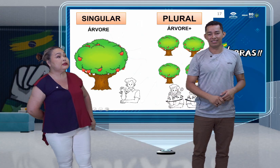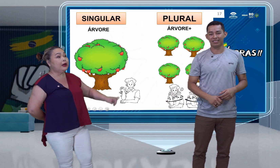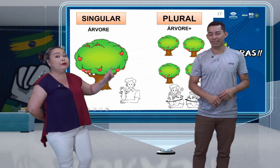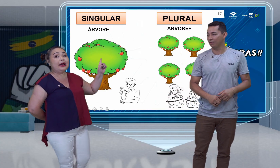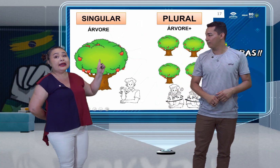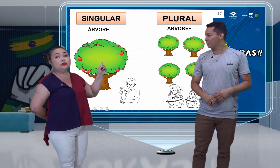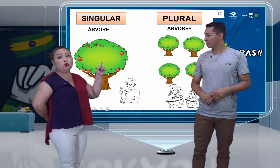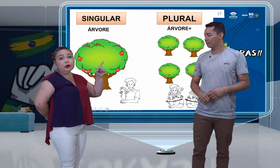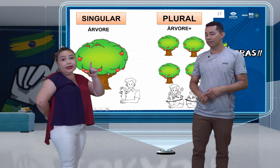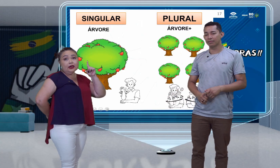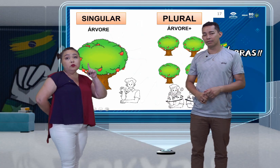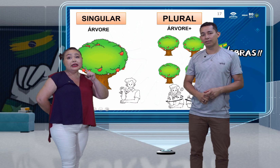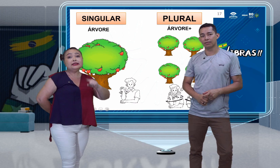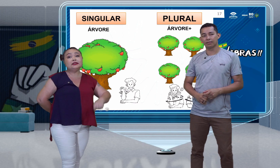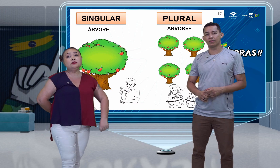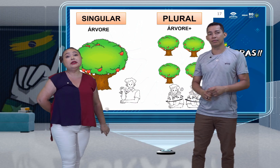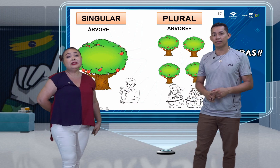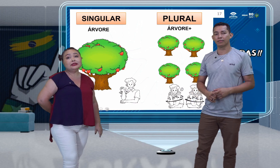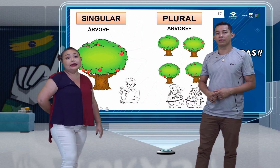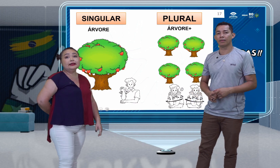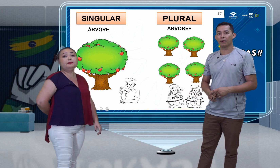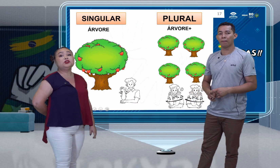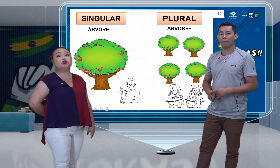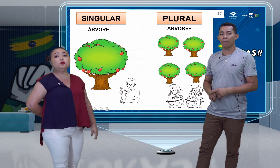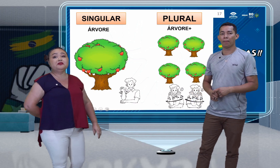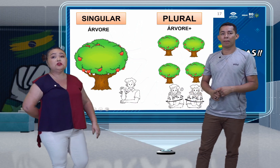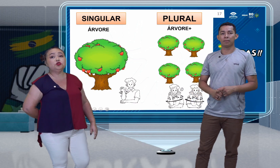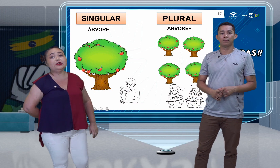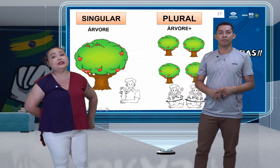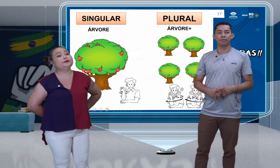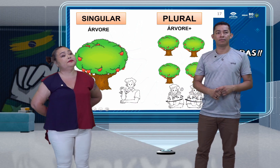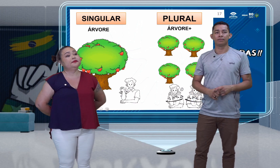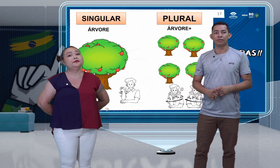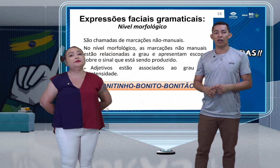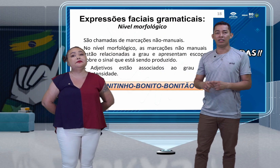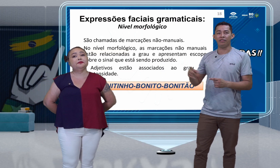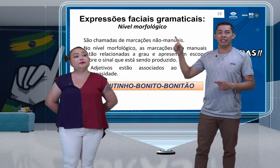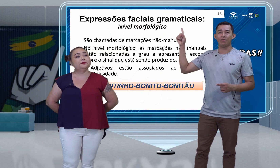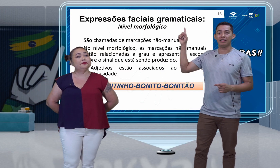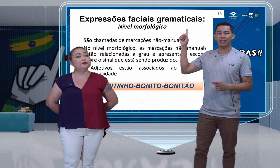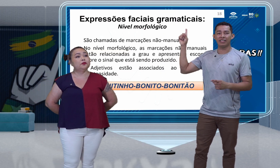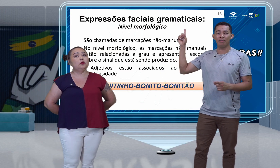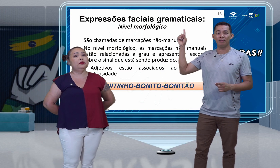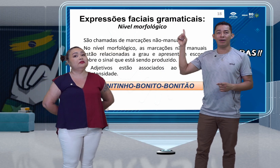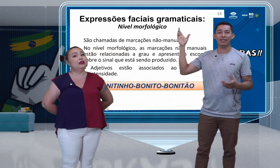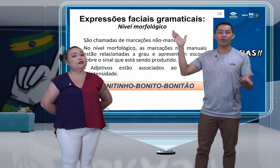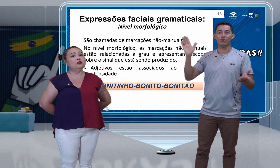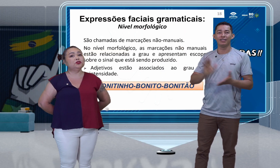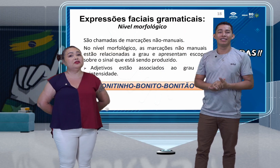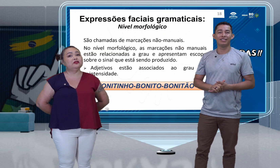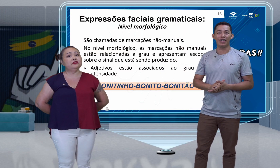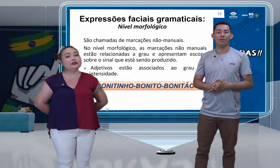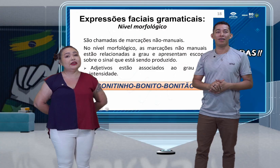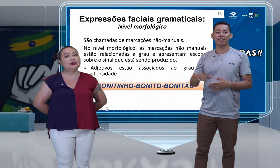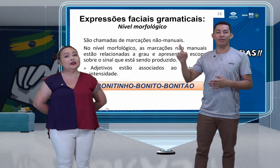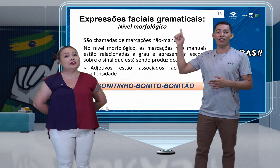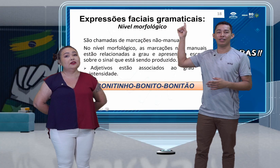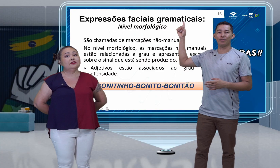o marcador é o maisinho aí, que está aí pertinho do professor Jolan. Ó, tá vendo esse maisinho aqui em cima? Opa, passou. vou Tchau, voltar. volta, tá